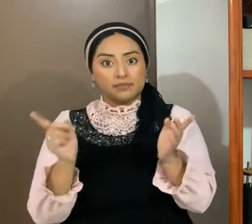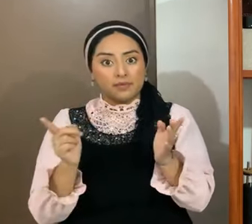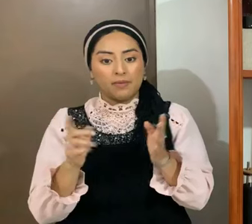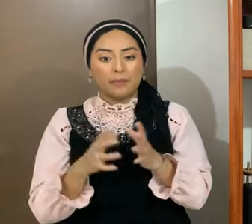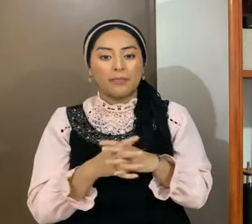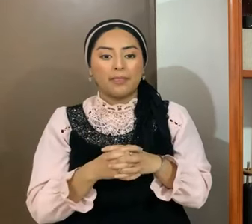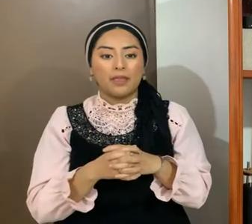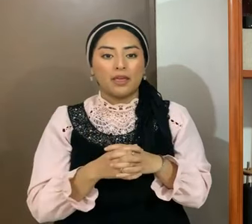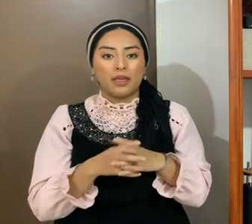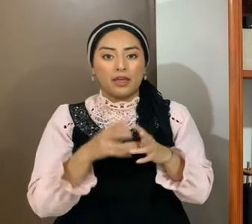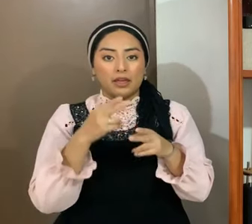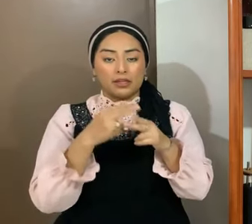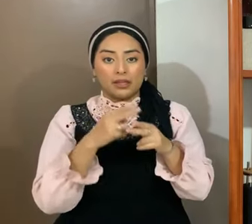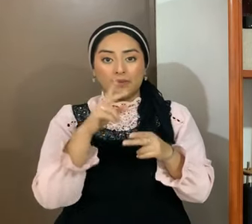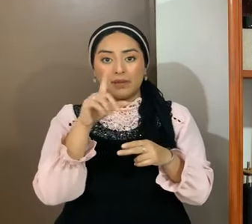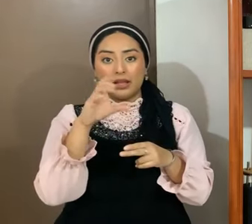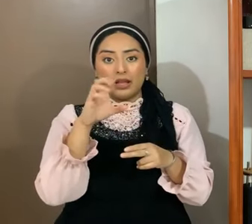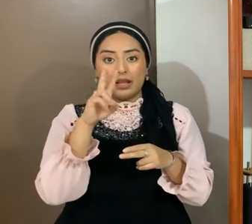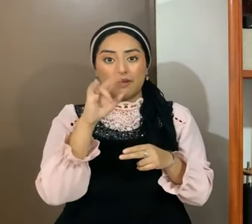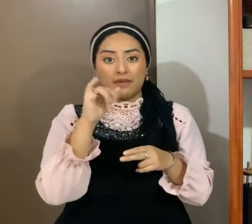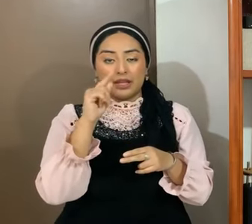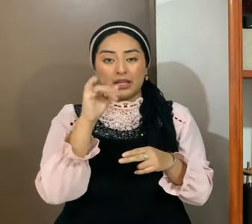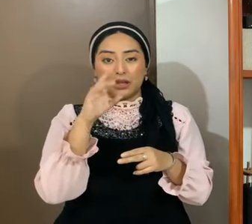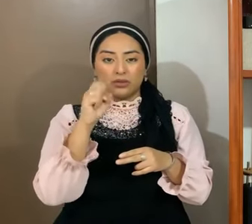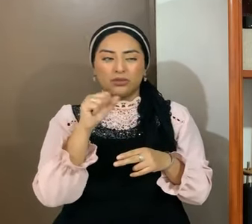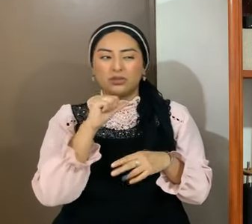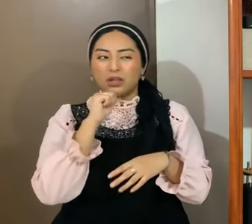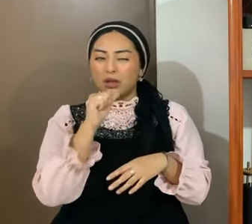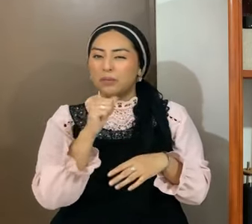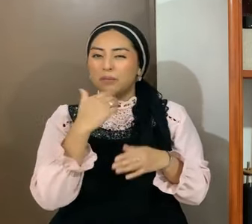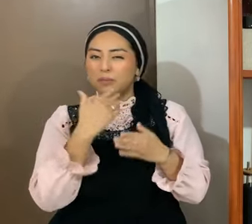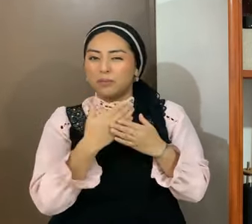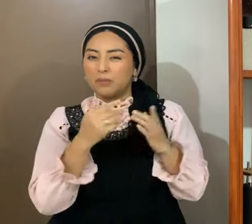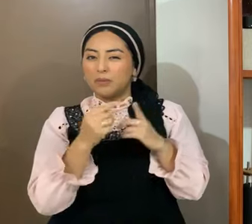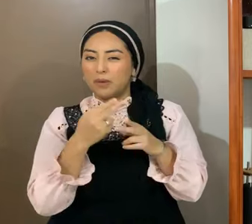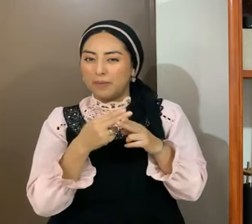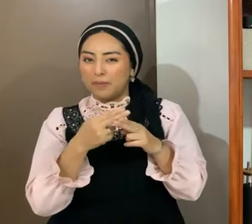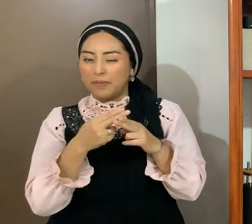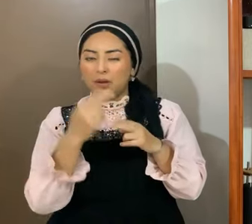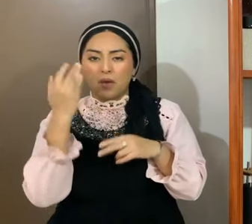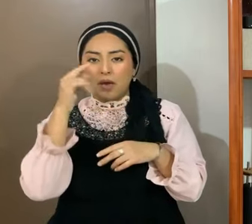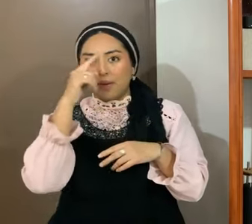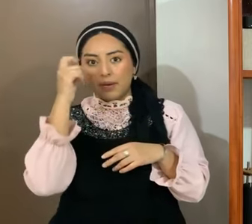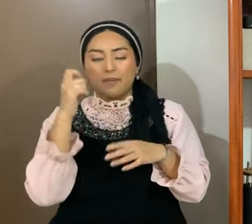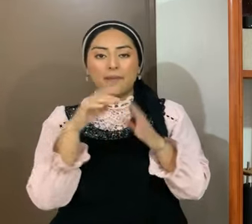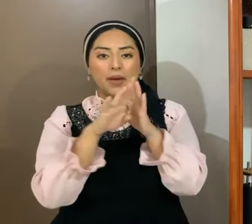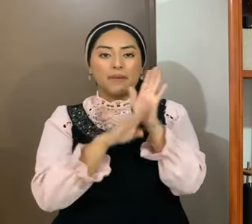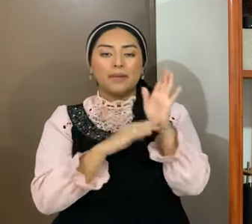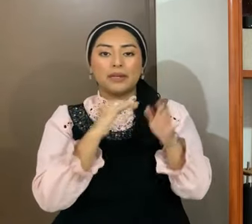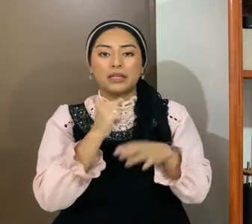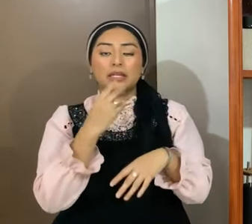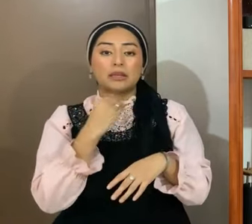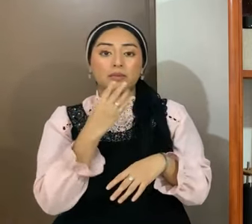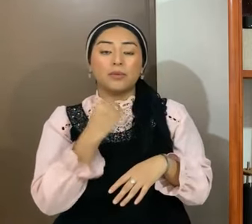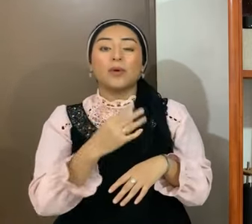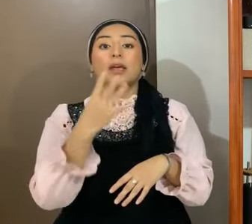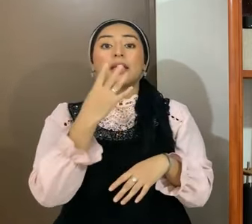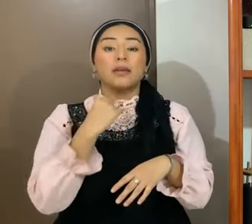embargo, no, el nombre Levítico no es el más correcto. ¿Por qué? Porque la Biblia es hebrea y en